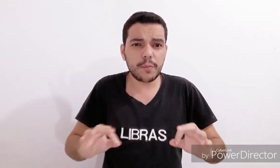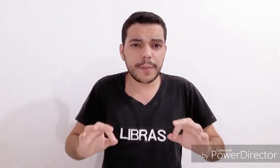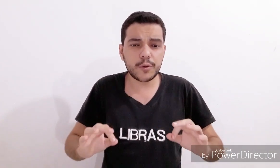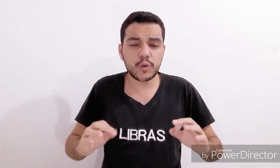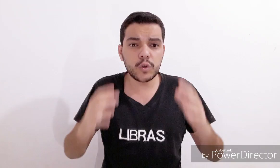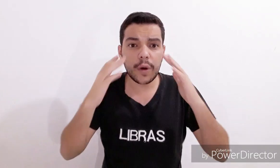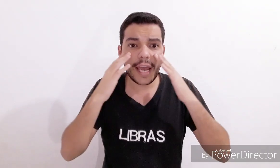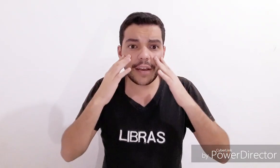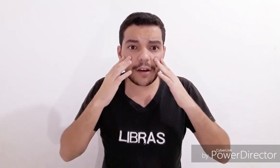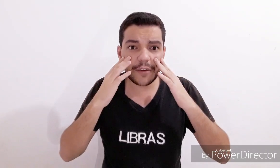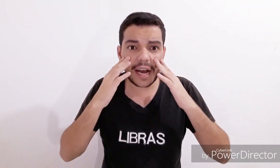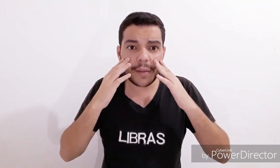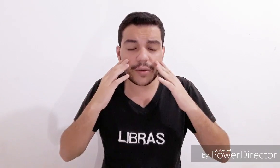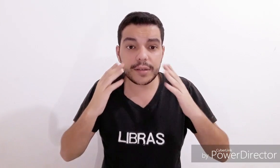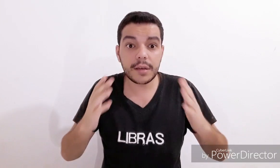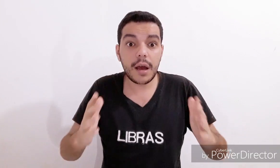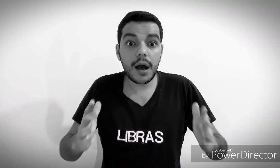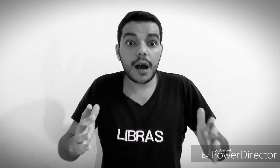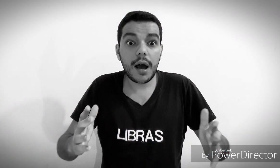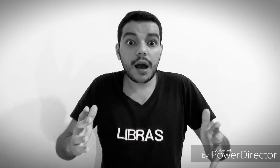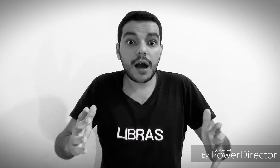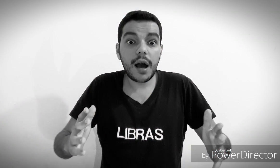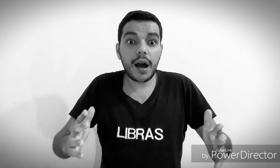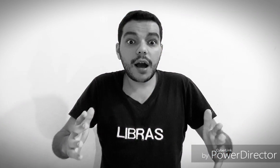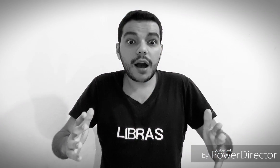bem para o surdo, ele vai ficar meio assim?